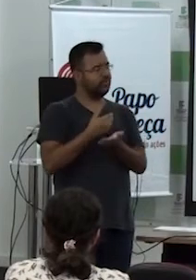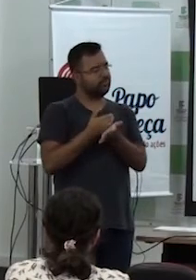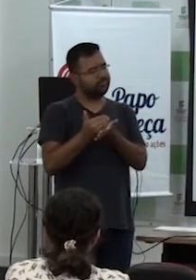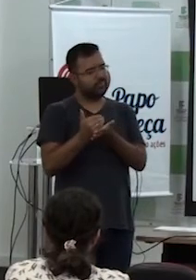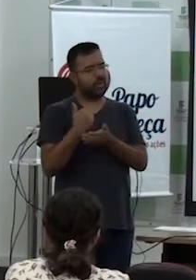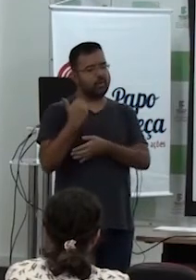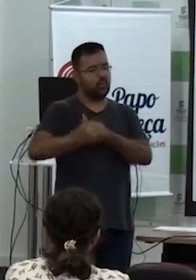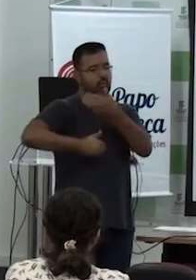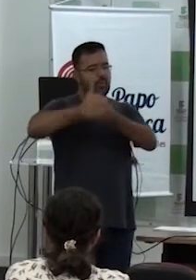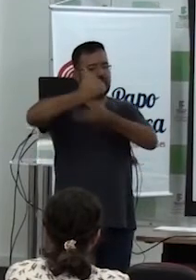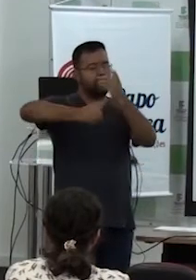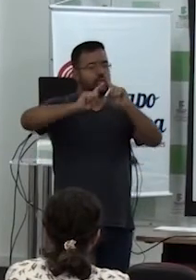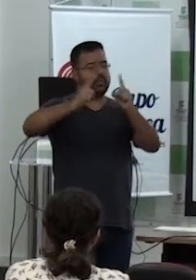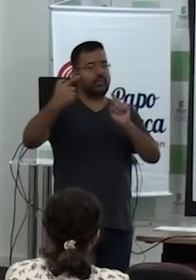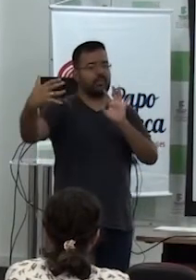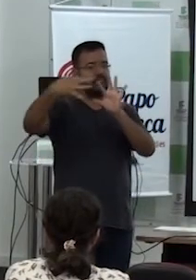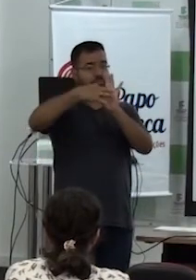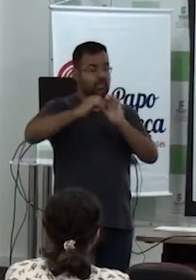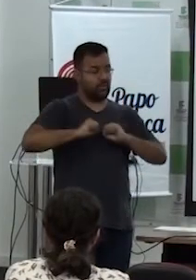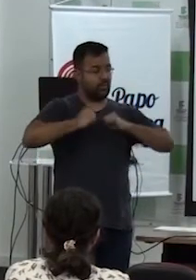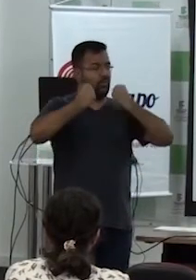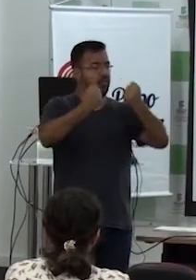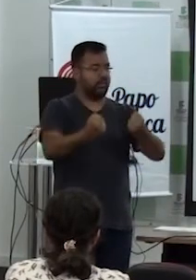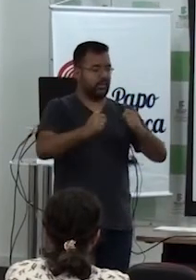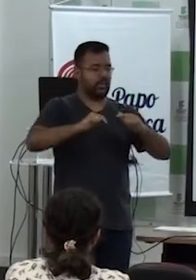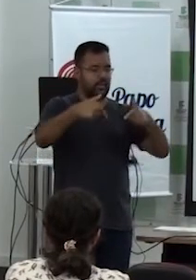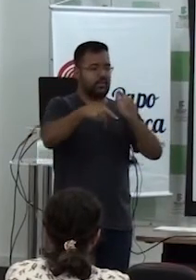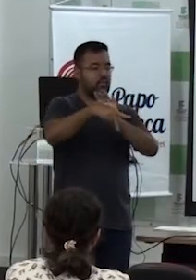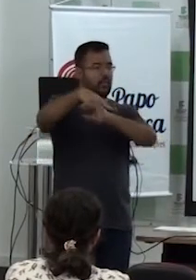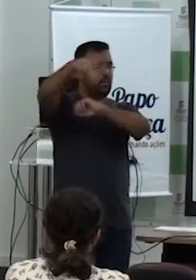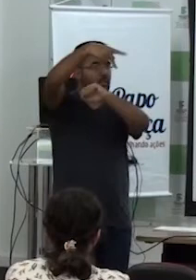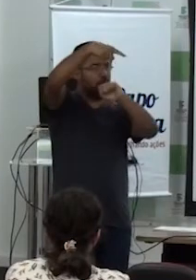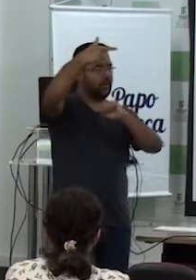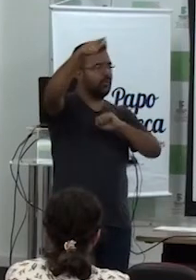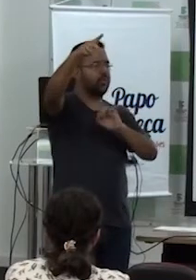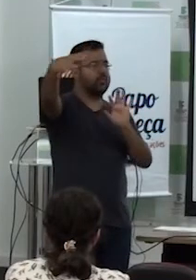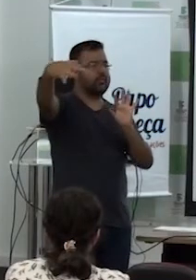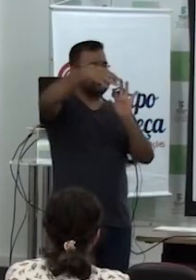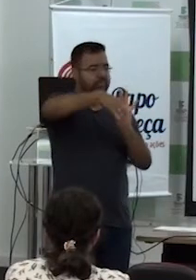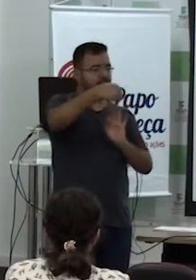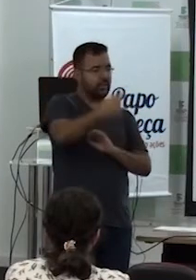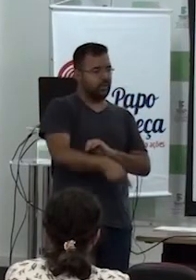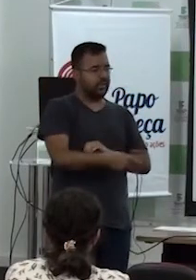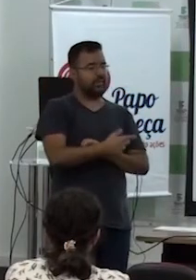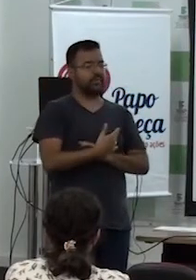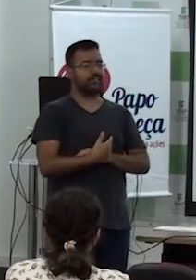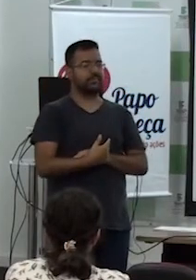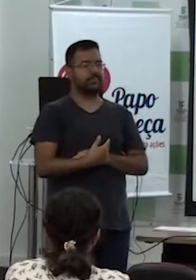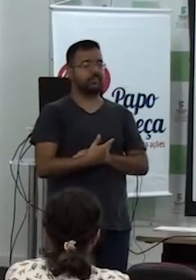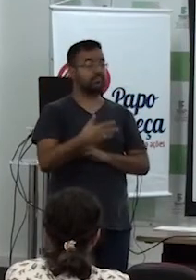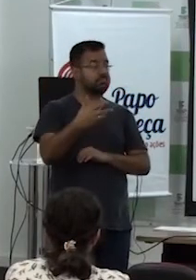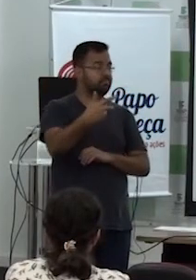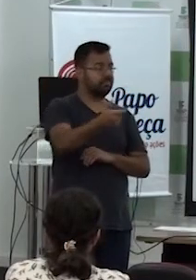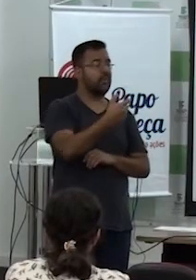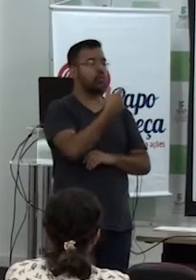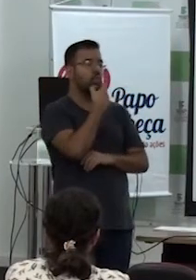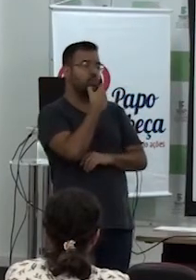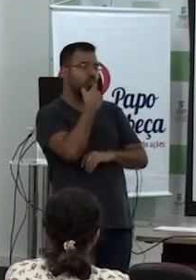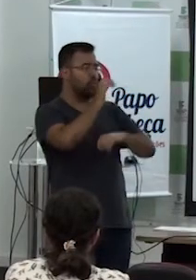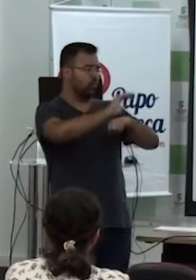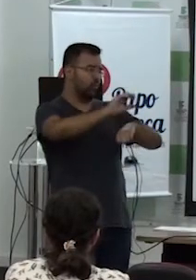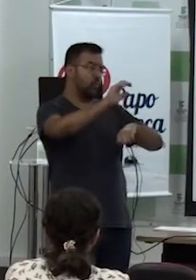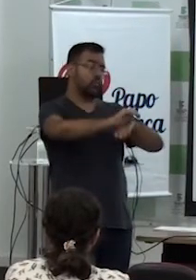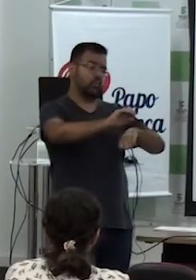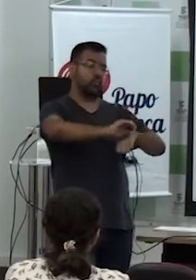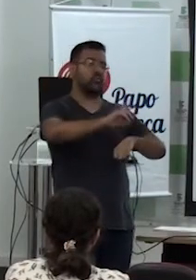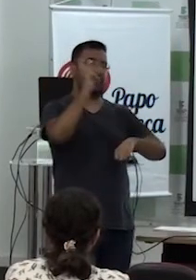gente começar a fortalecer isso ali, as ações de internacionalização, aperfeiçoamento da língua inglesa, por exemplo, que talvez seja a